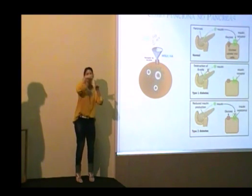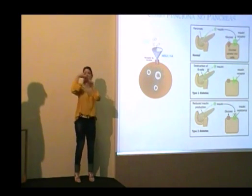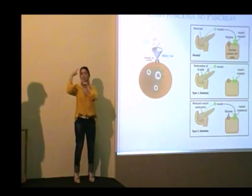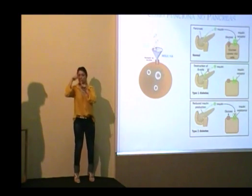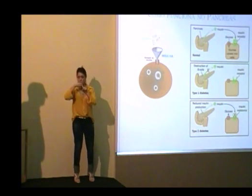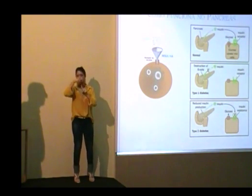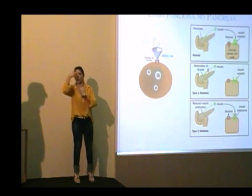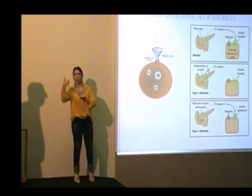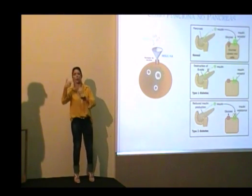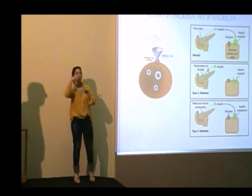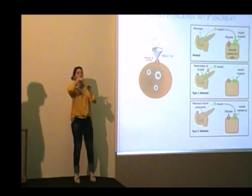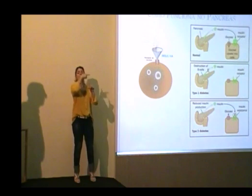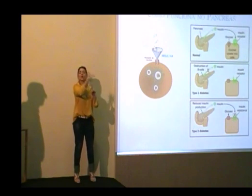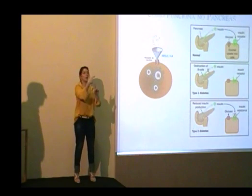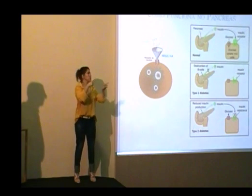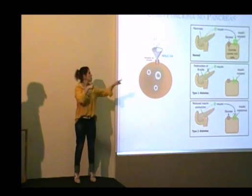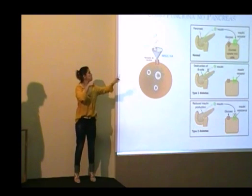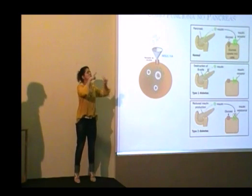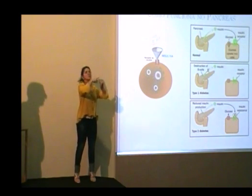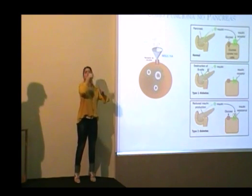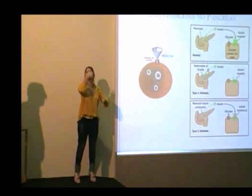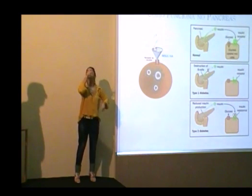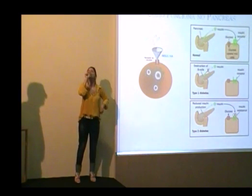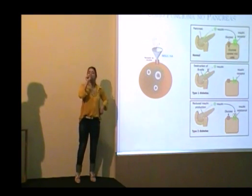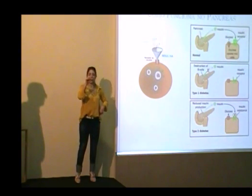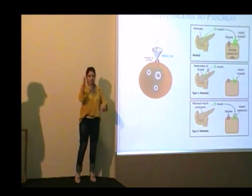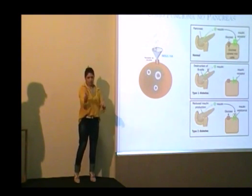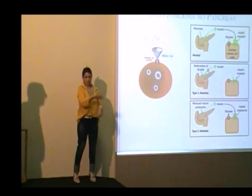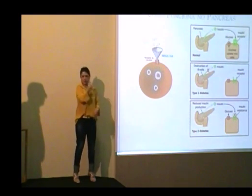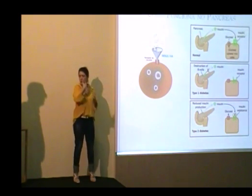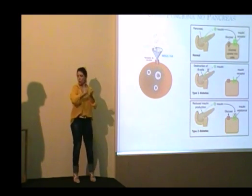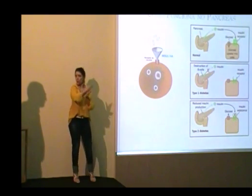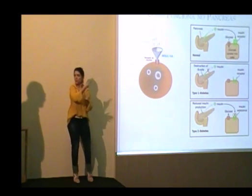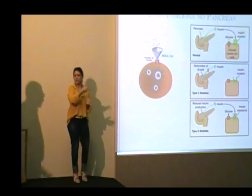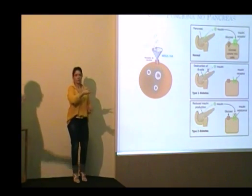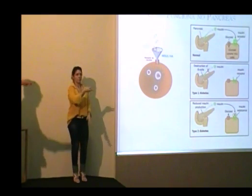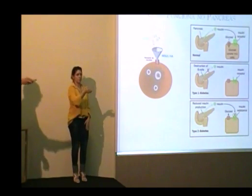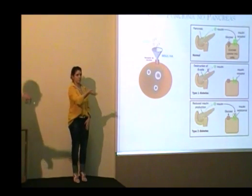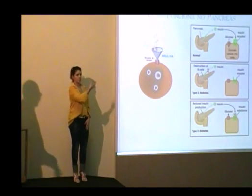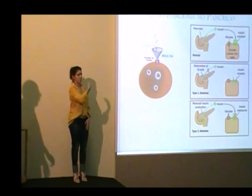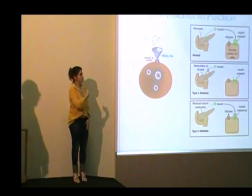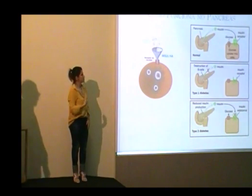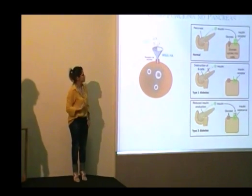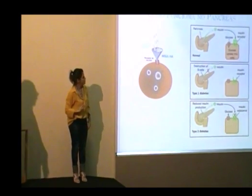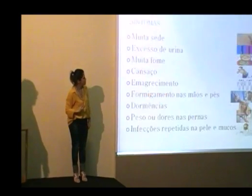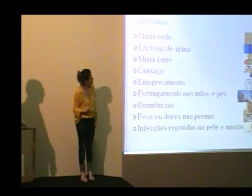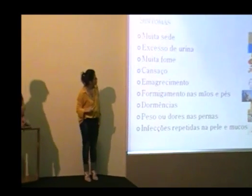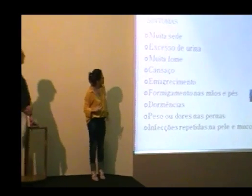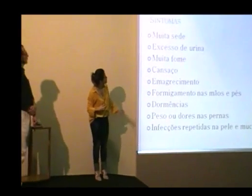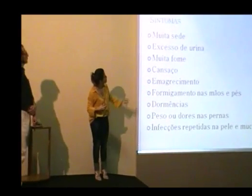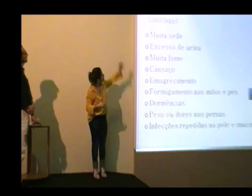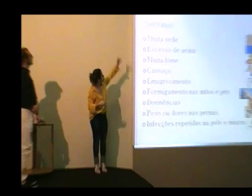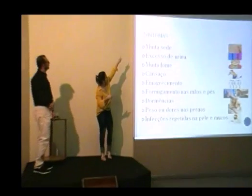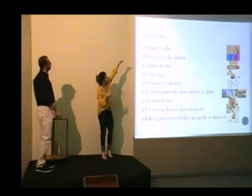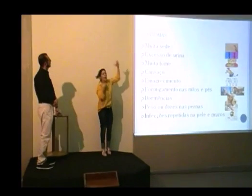cheia de glicose, né? Tem o tipo 1 e o tipo 2. Pode passar o próximo